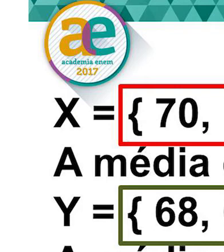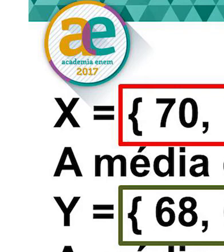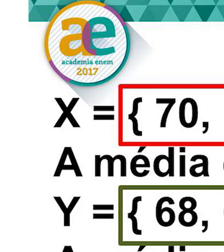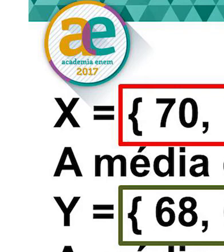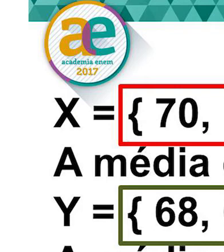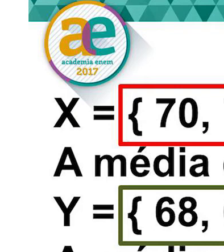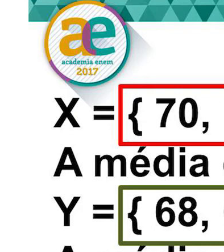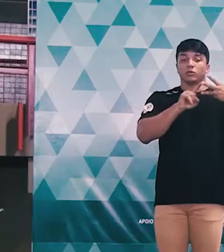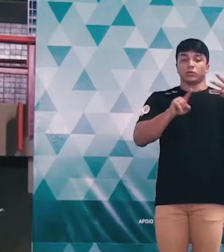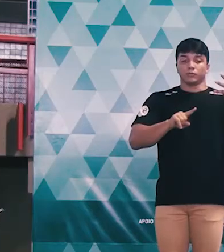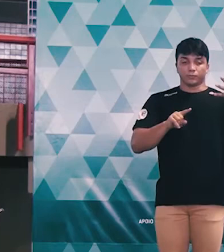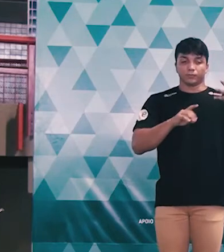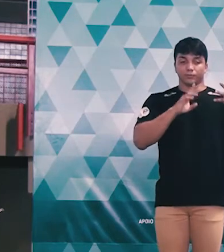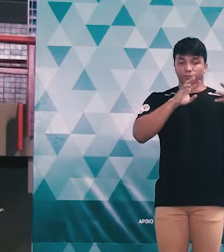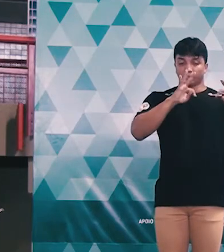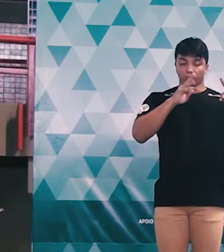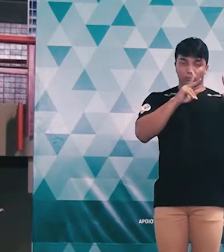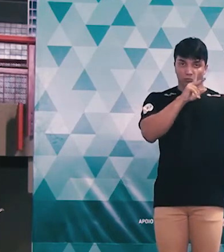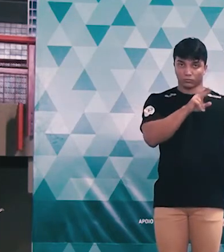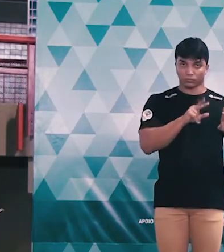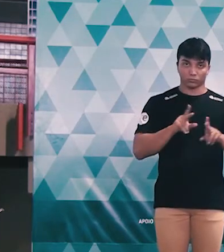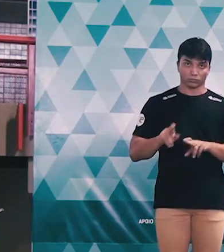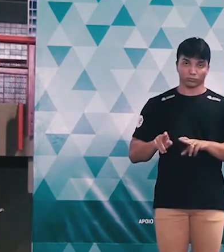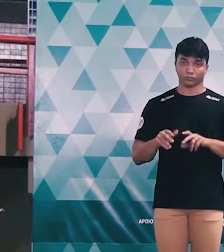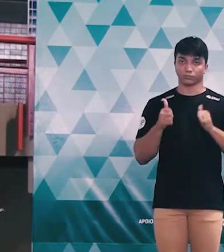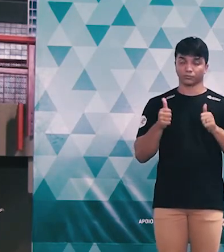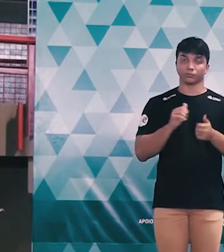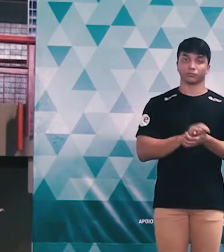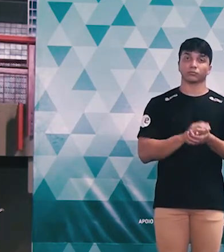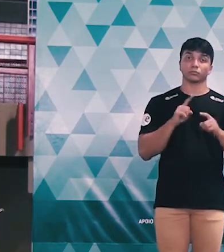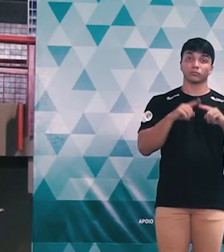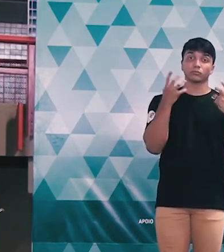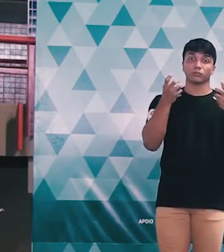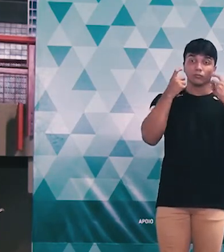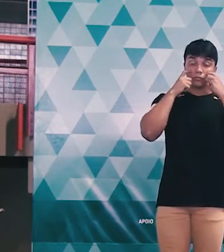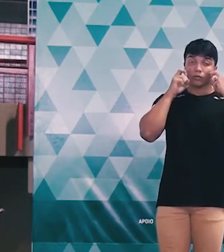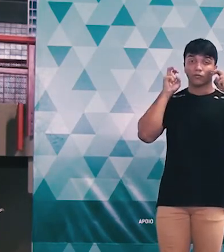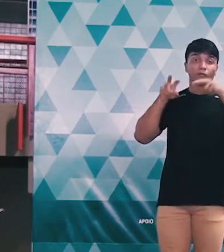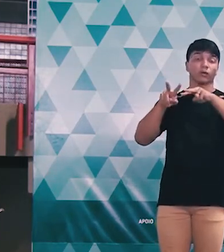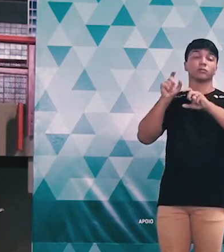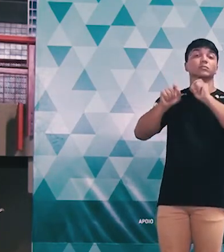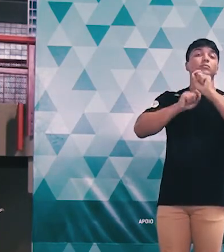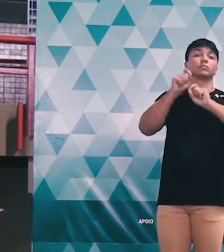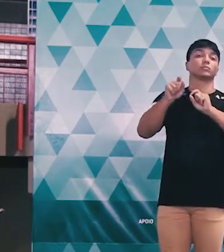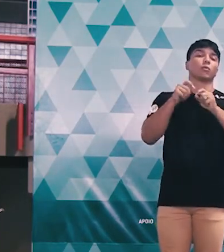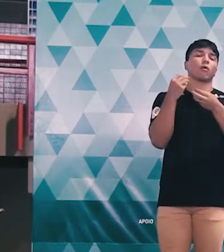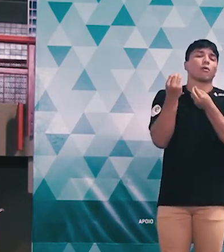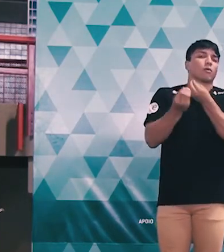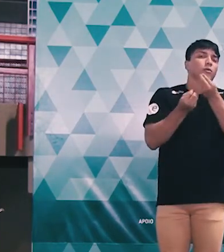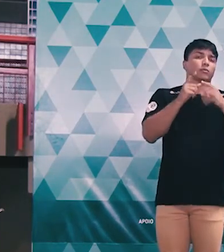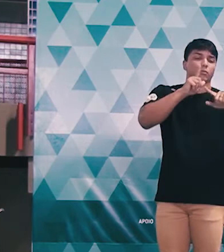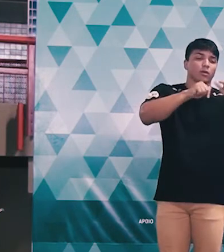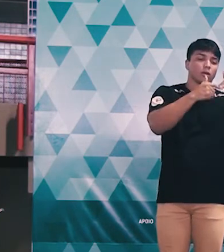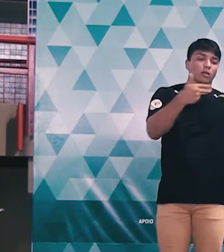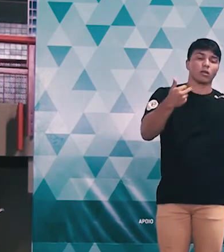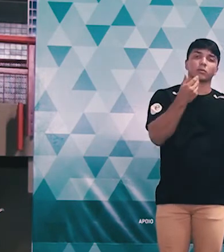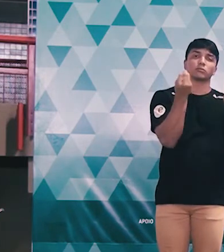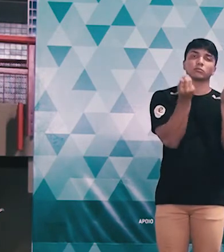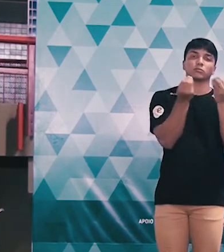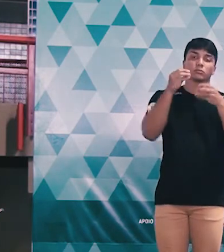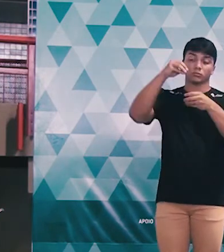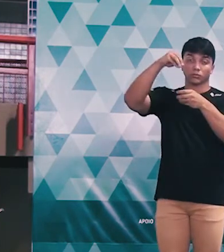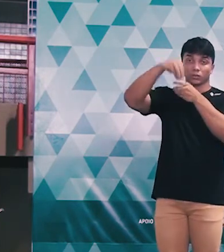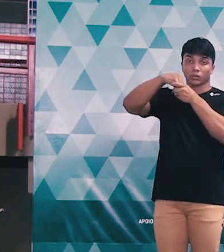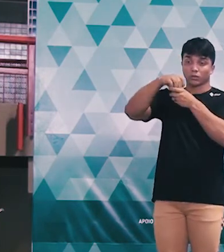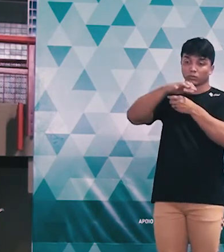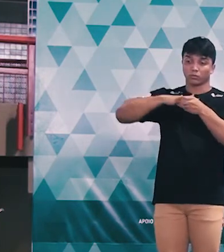conjunto, a média também é 70. Tá? Agora, o que é que eu quero que vocês percebam? como é que os elementos se comportam